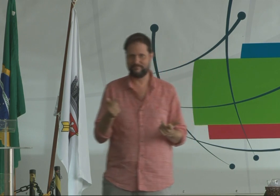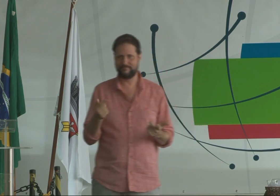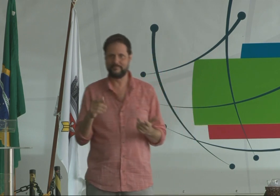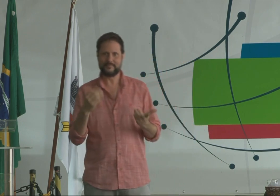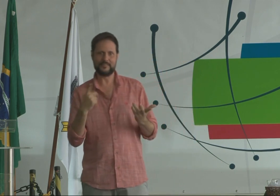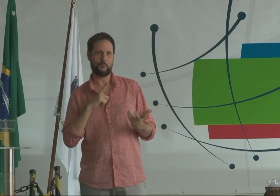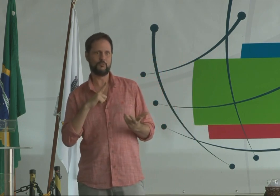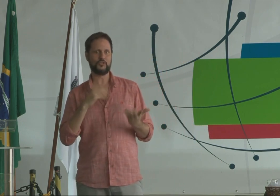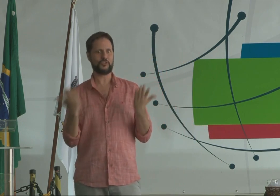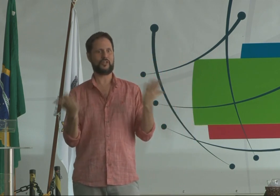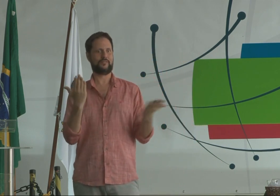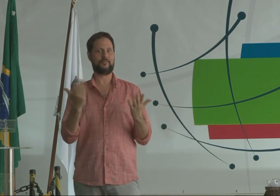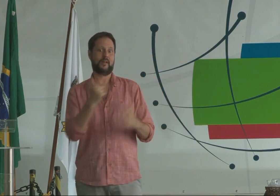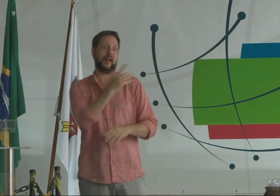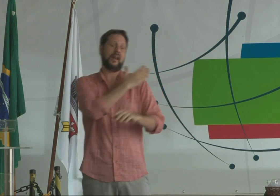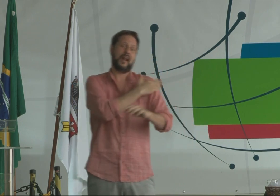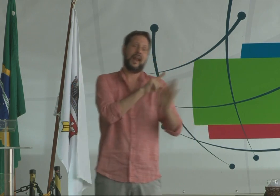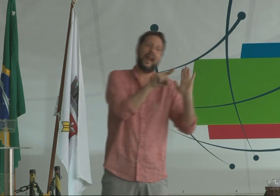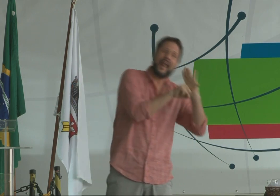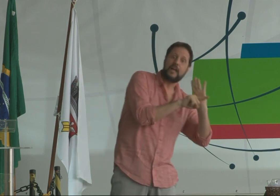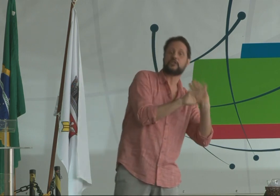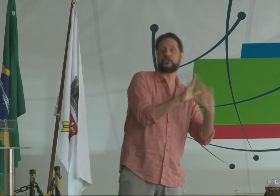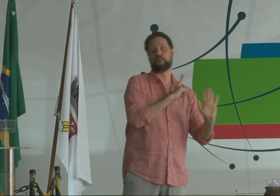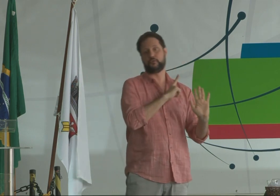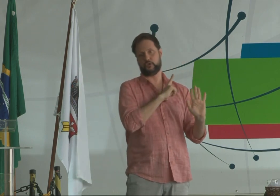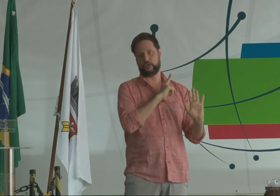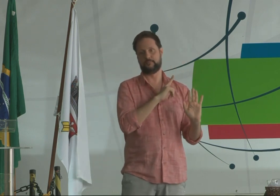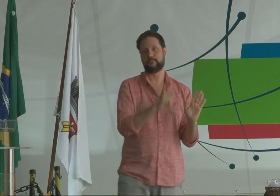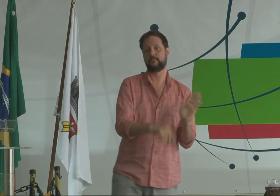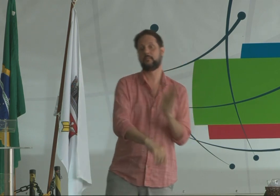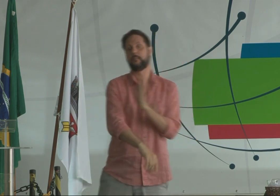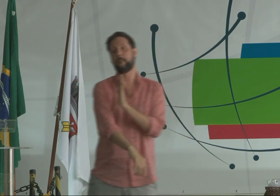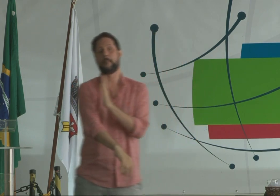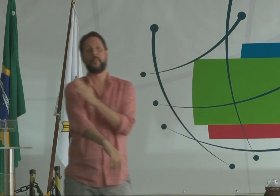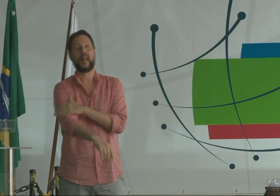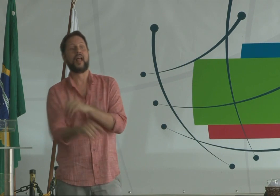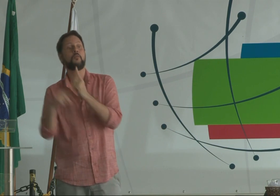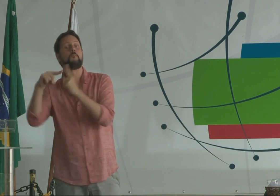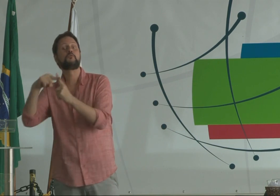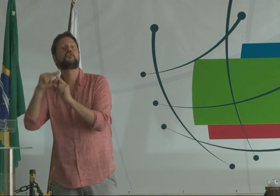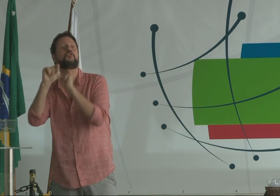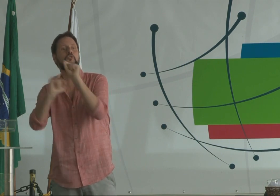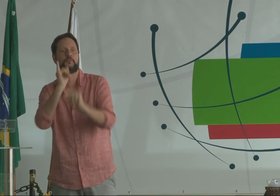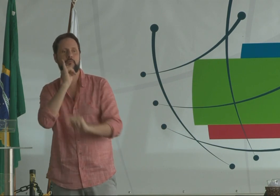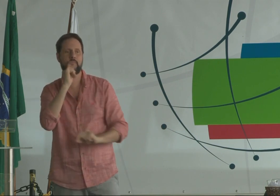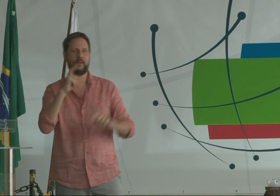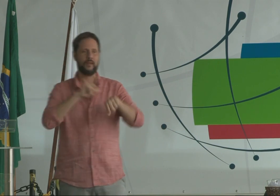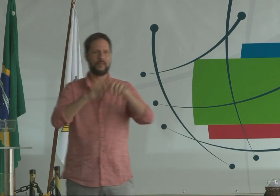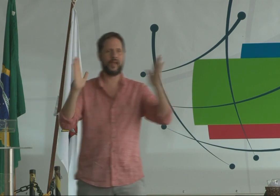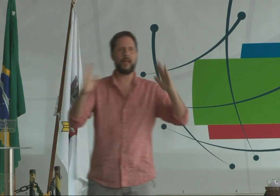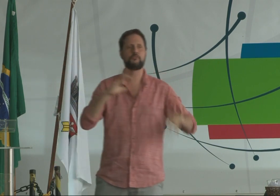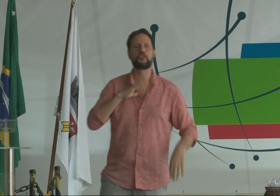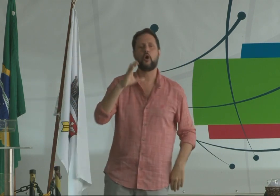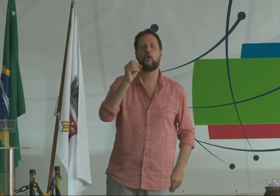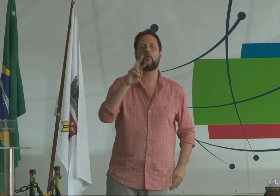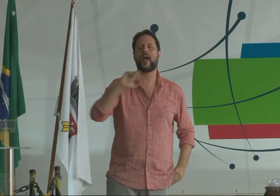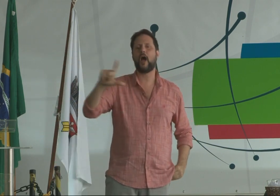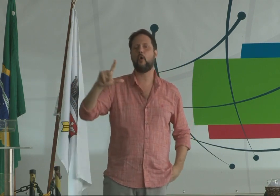por um desenvolvimento que teve um trabalho de consolidação também. Então, você precisa entender que pra gente existe legislação que garante nosso direito linguístico